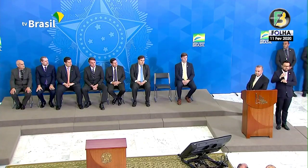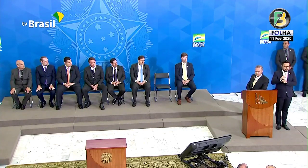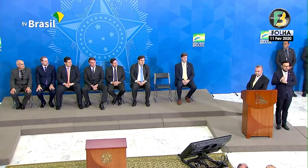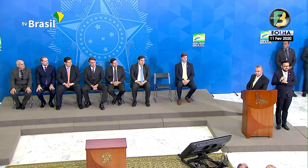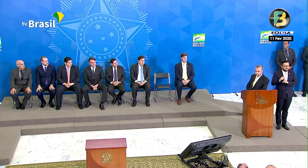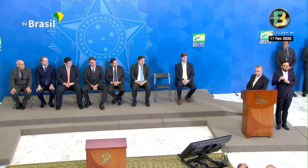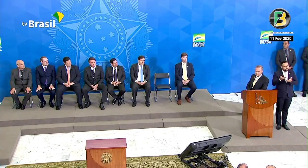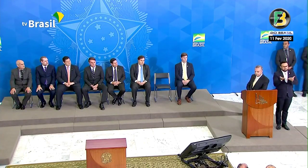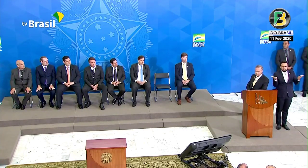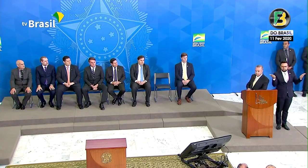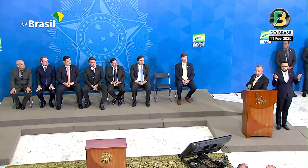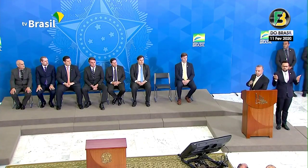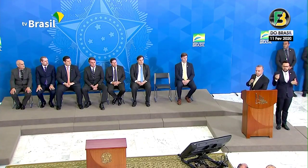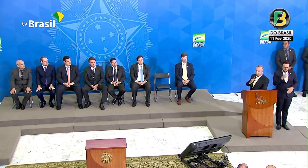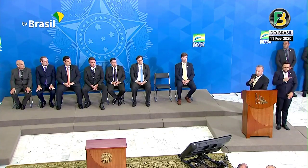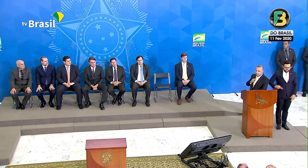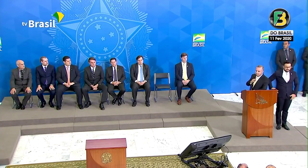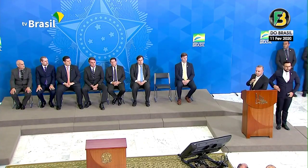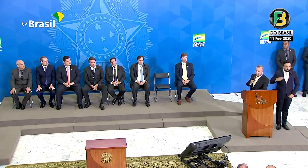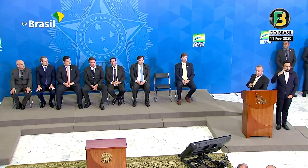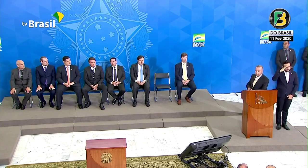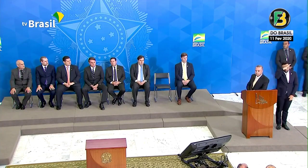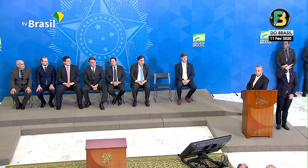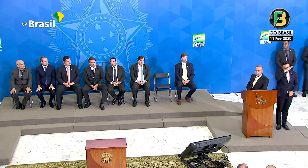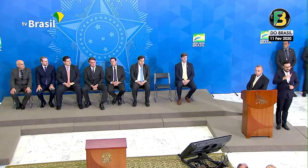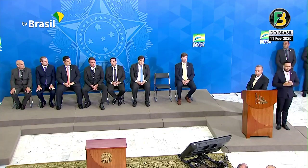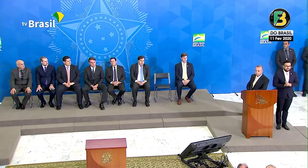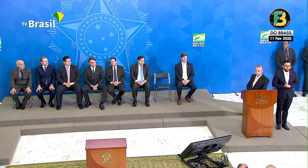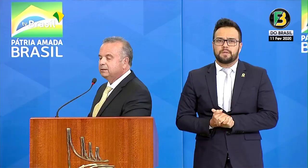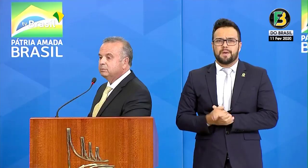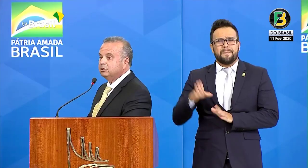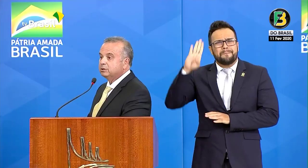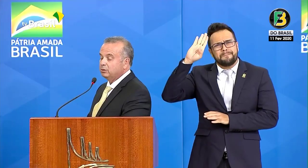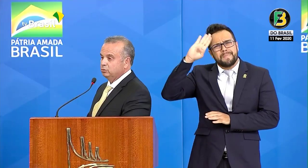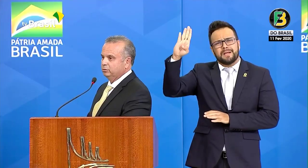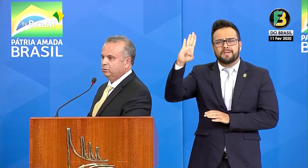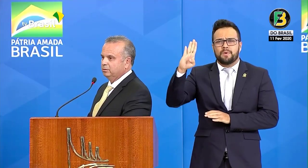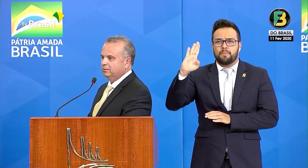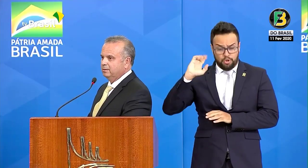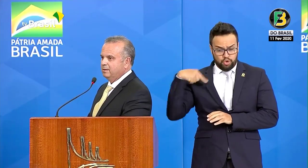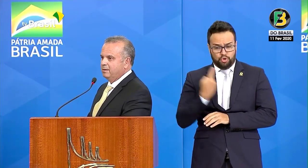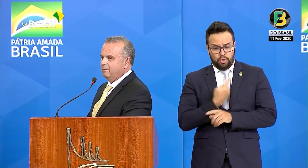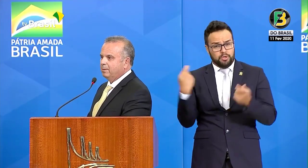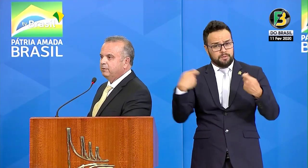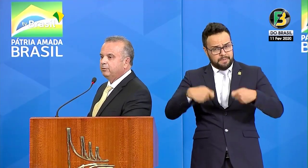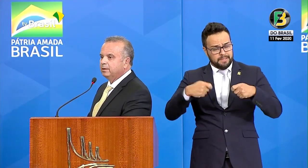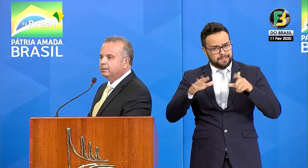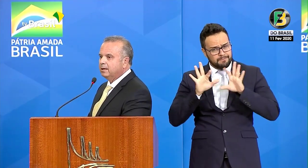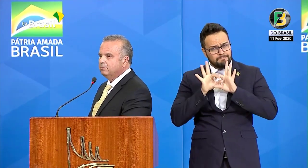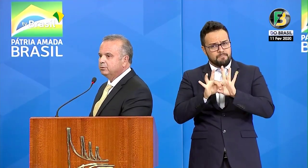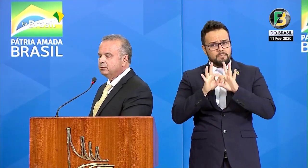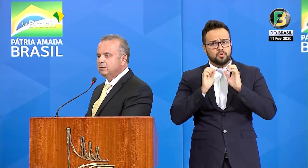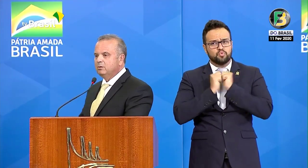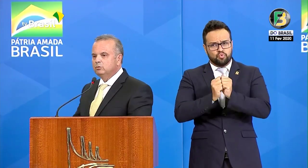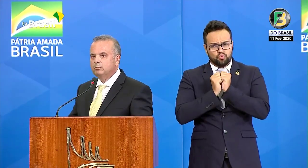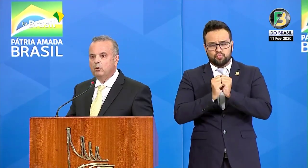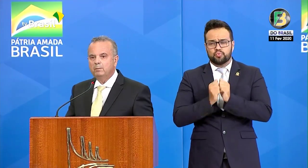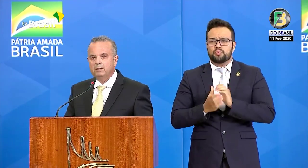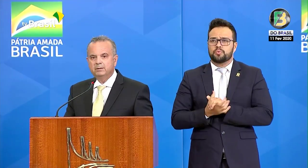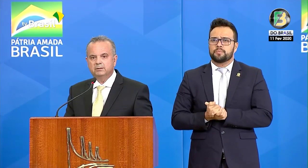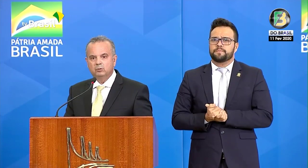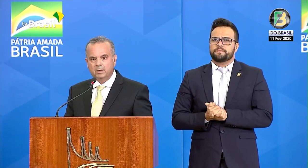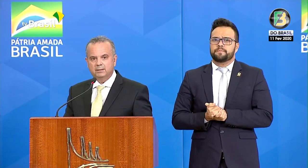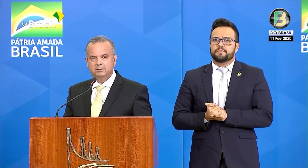presente, presidente Jair Bolsonaro, mais do que nunca temos que estar juntos para enfrentarmos